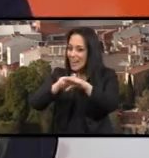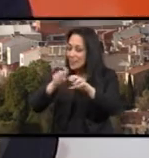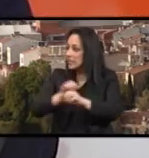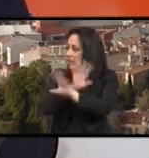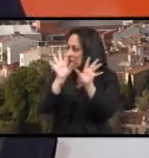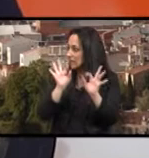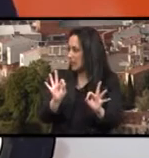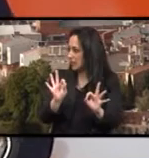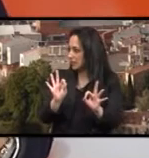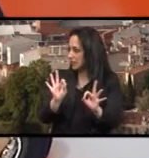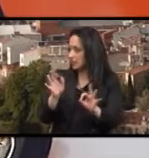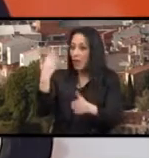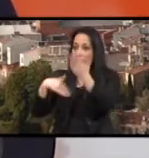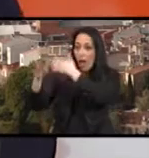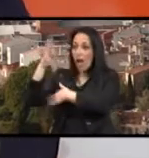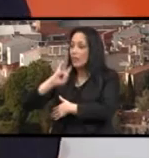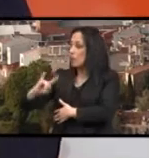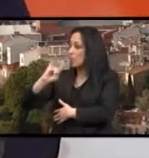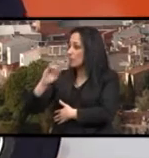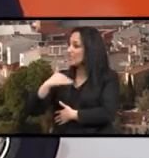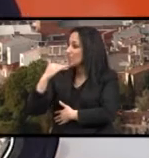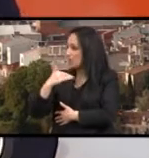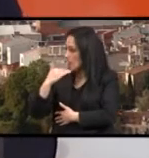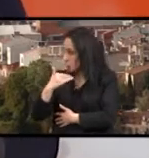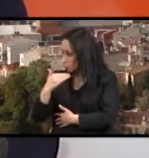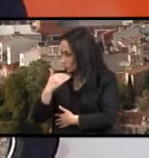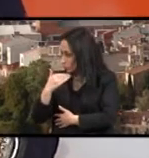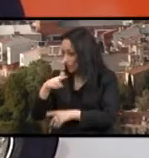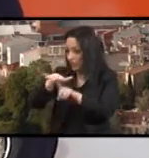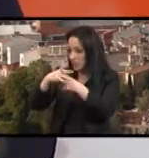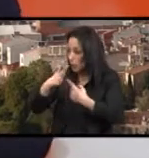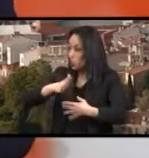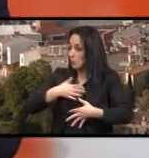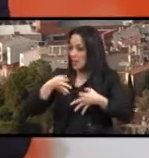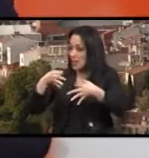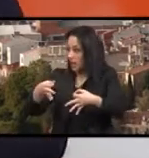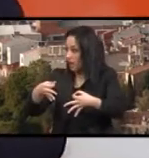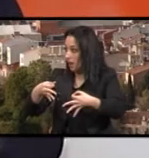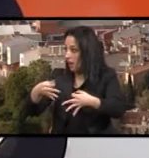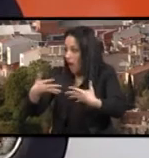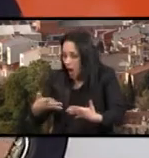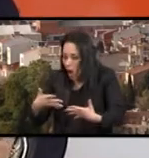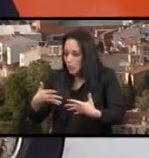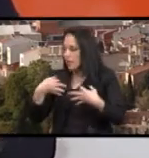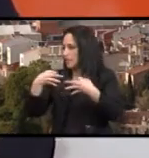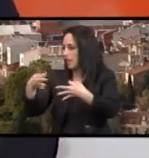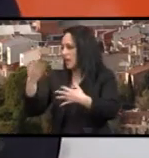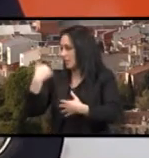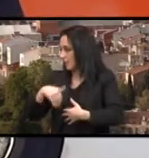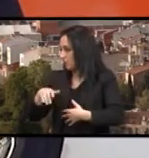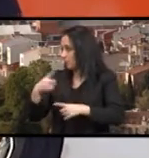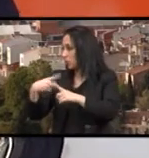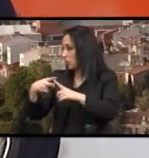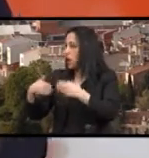moment sabíem que algun dia arribaríem, no? Però no arribaven, no? En especial el nostre cas, doncs nosaltres vam començar fa 50 anys,